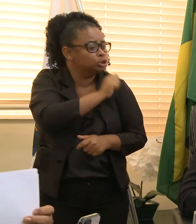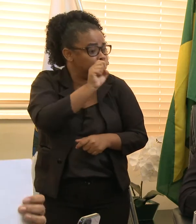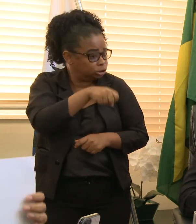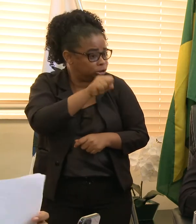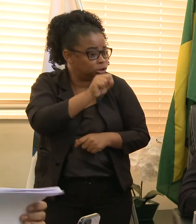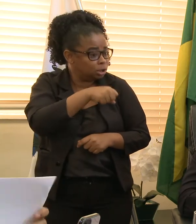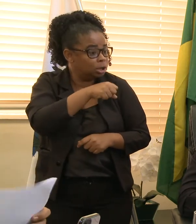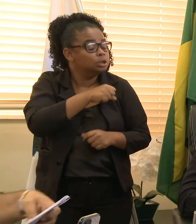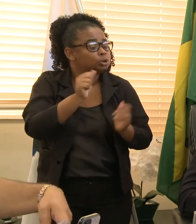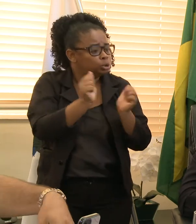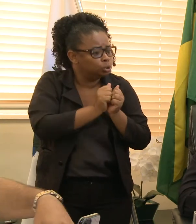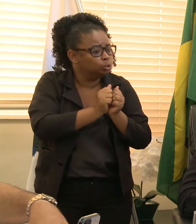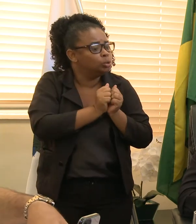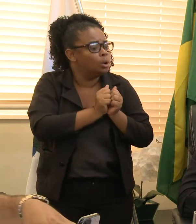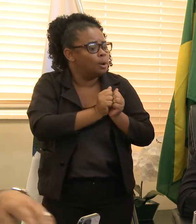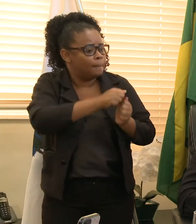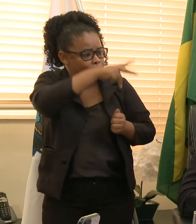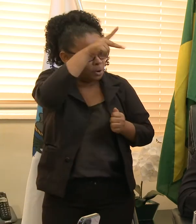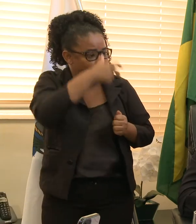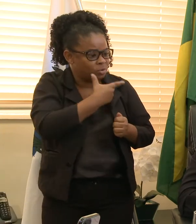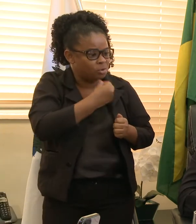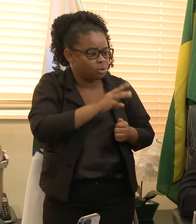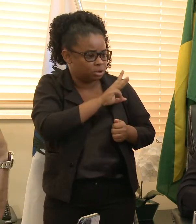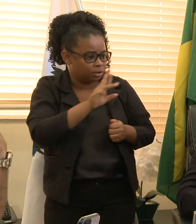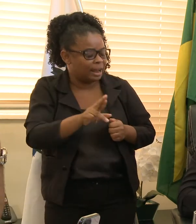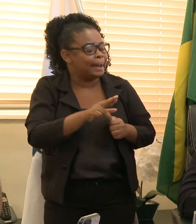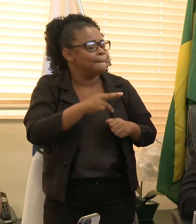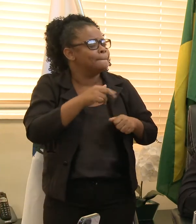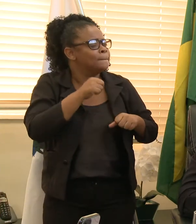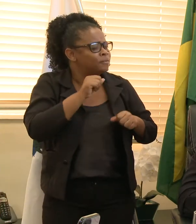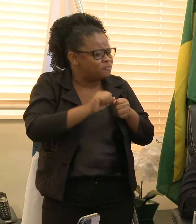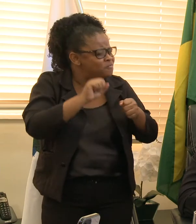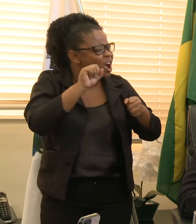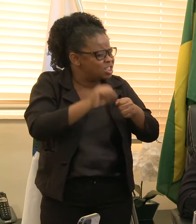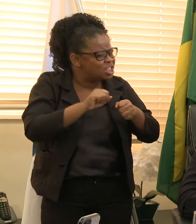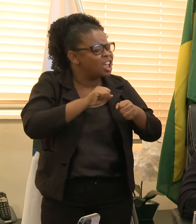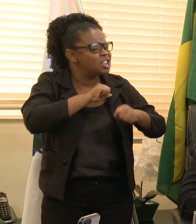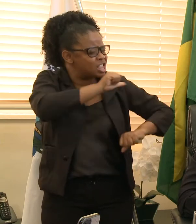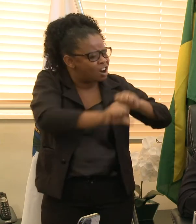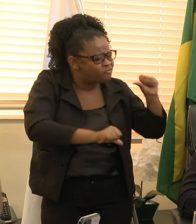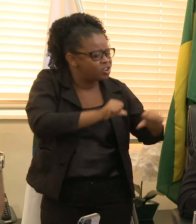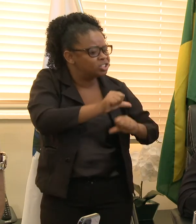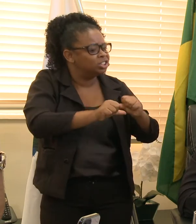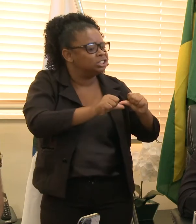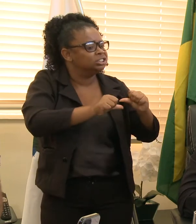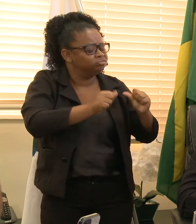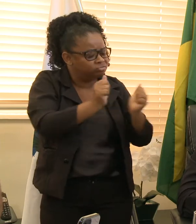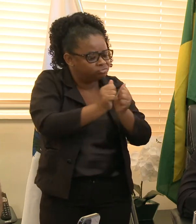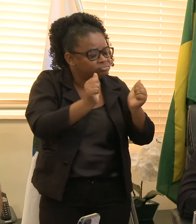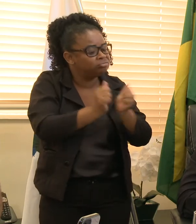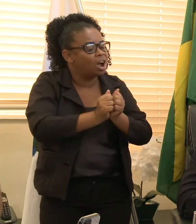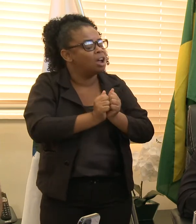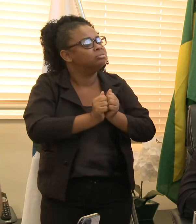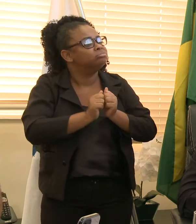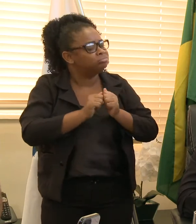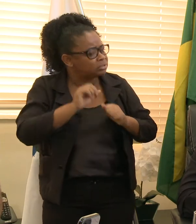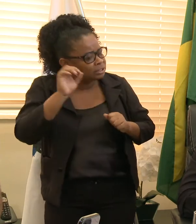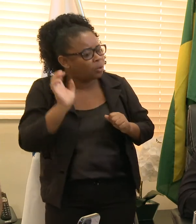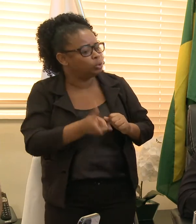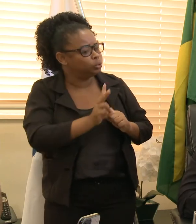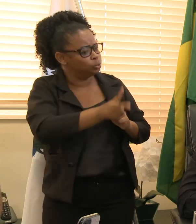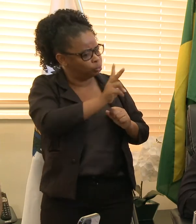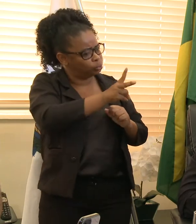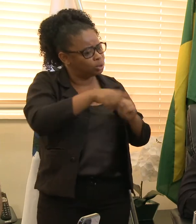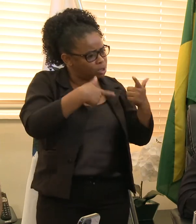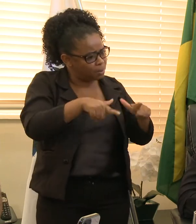prefeito fazedor, com o Mote Torres, que defende a nossa população, o prefeito transformador, e nós iremos até o final para defender a nossa população, defender o